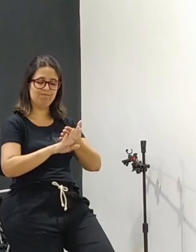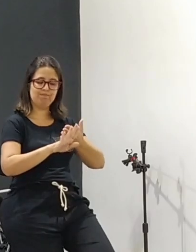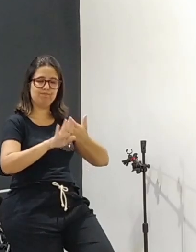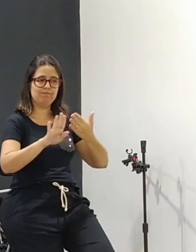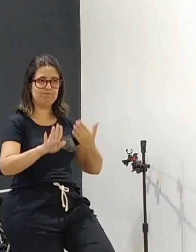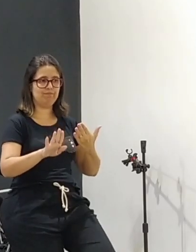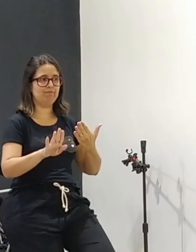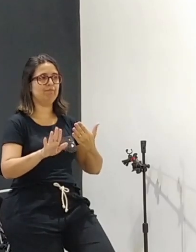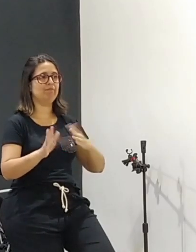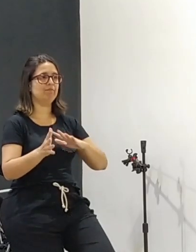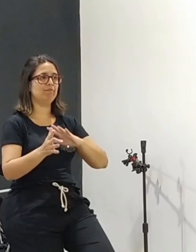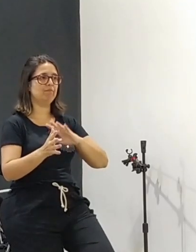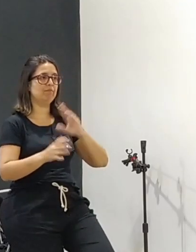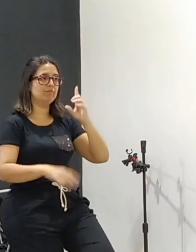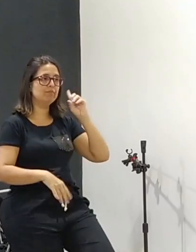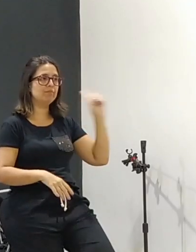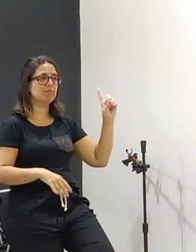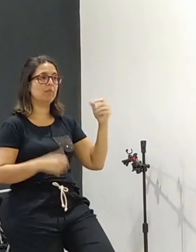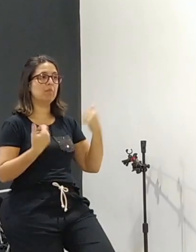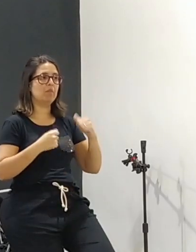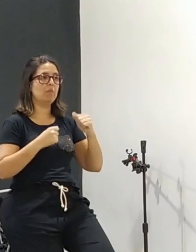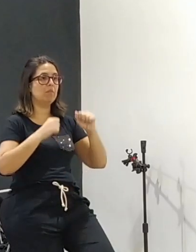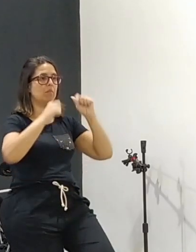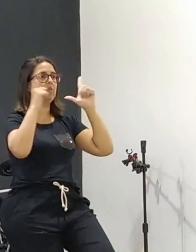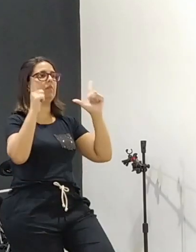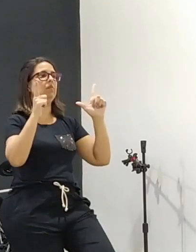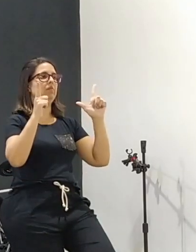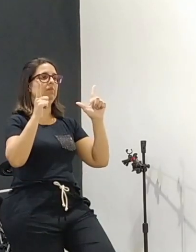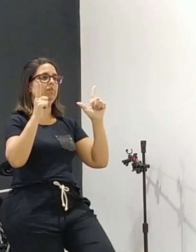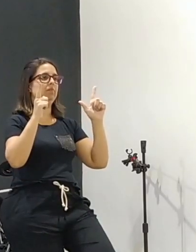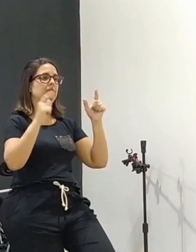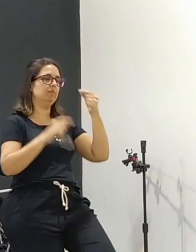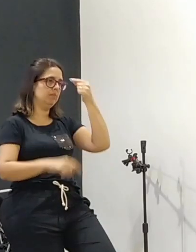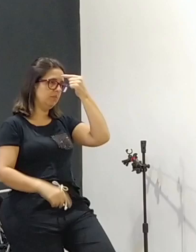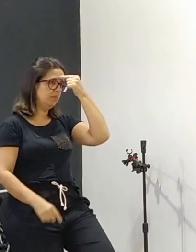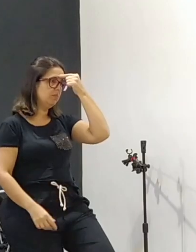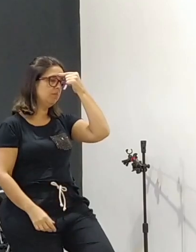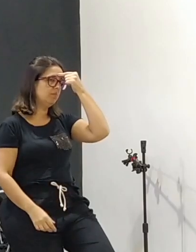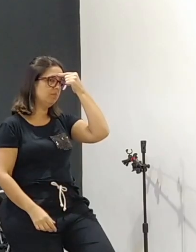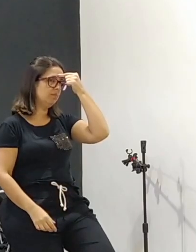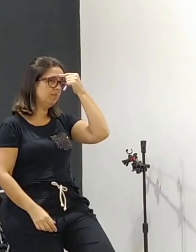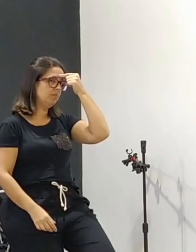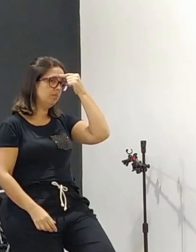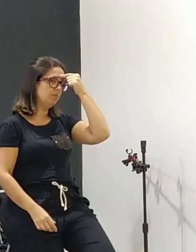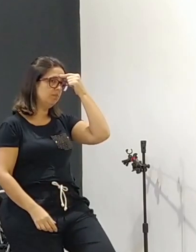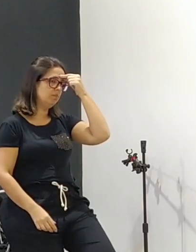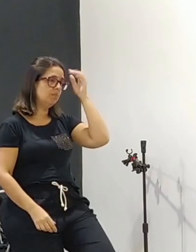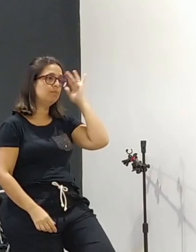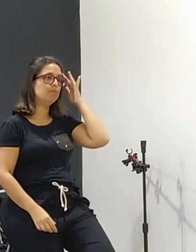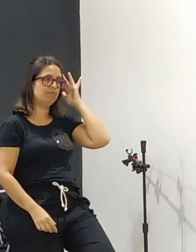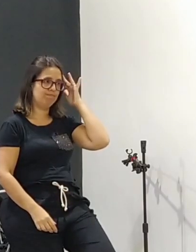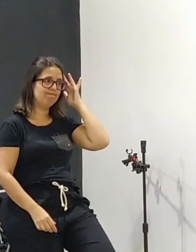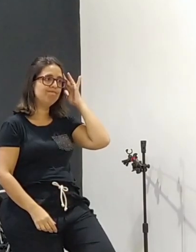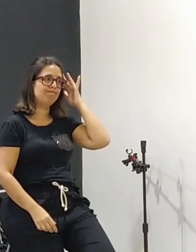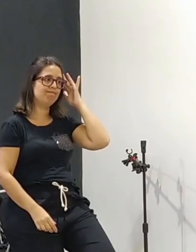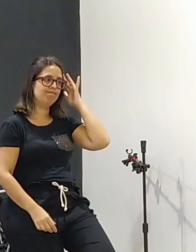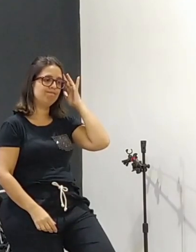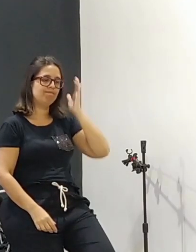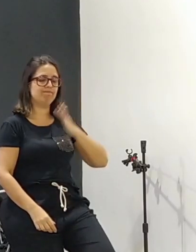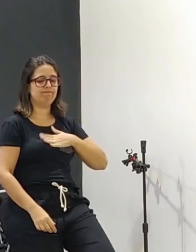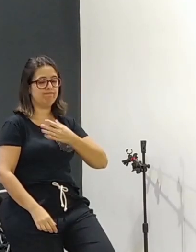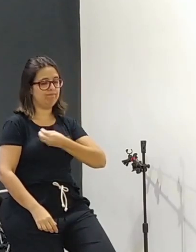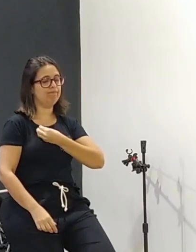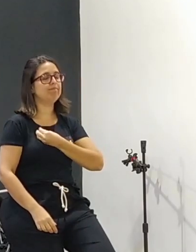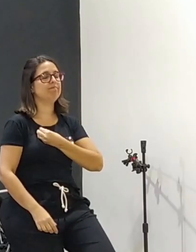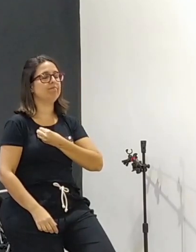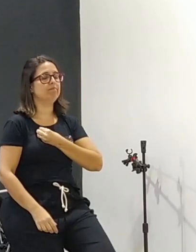disso, opa, tem que acender uma luz vermelha, né, na minha mente, e eu tenho que repensar a minha vida. Então, o texto